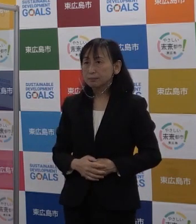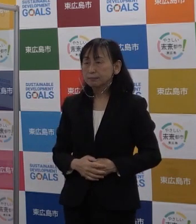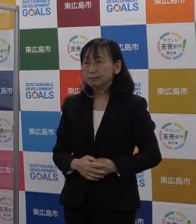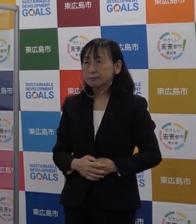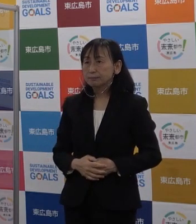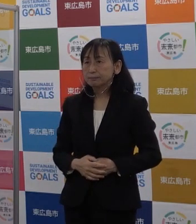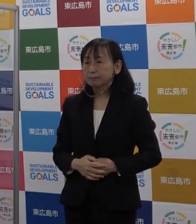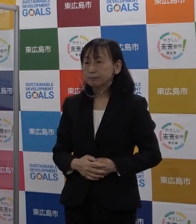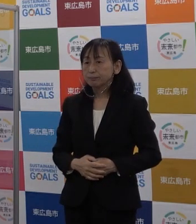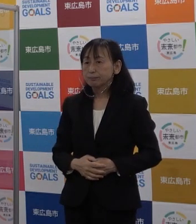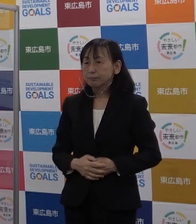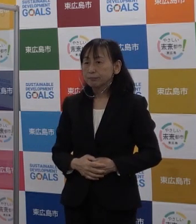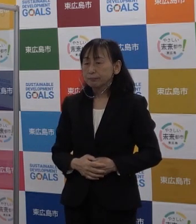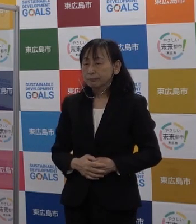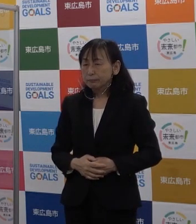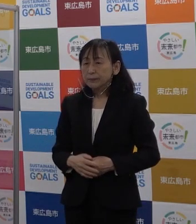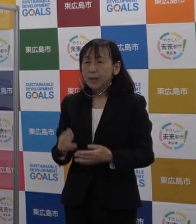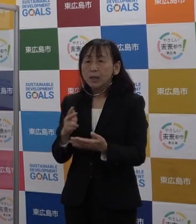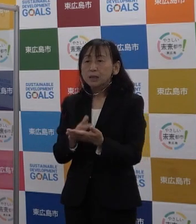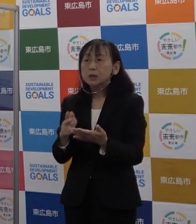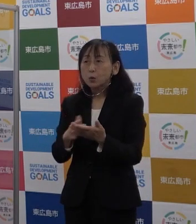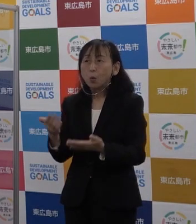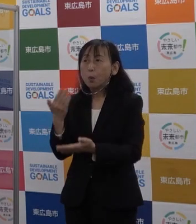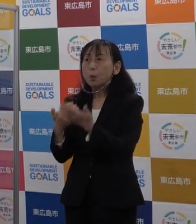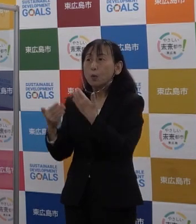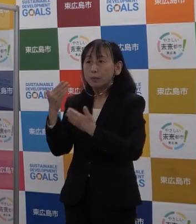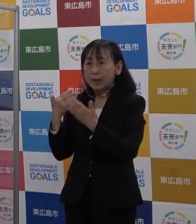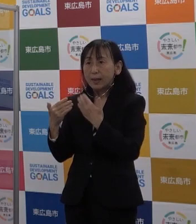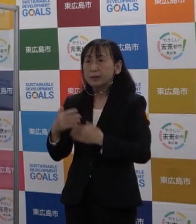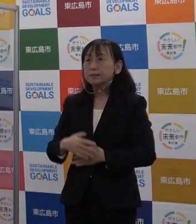で、最初のページに帰っていただいて、